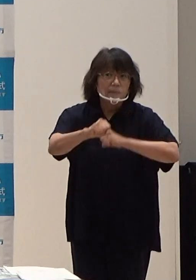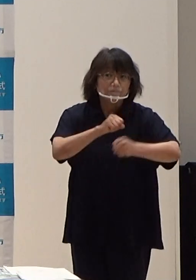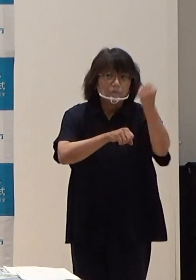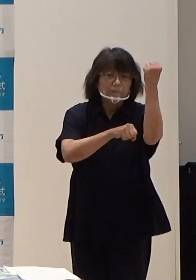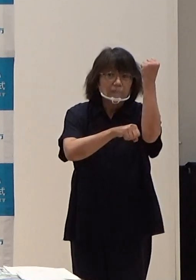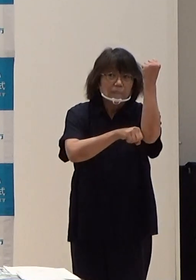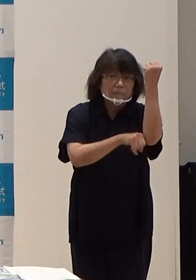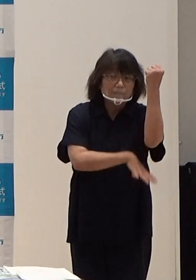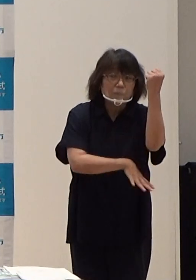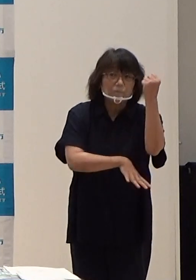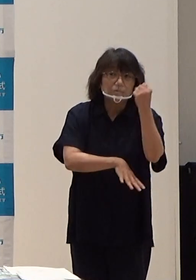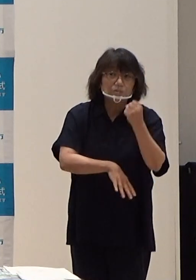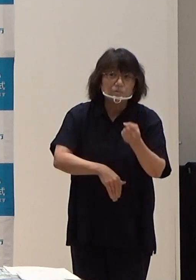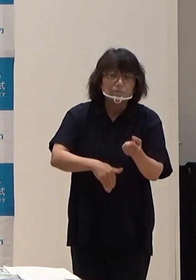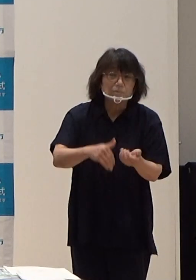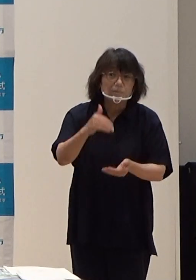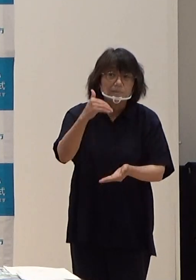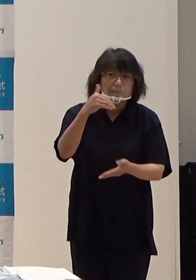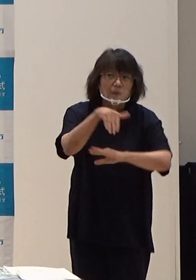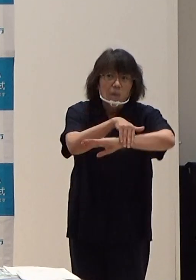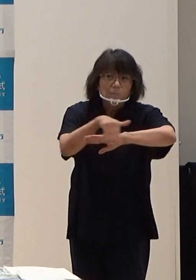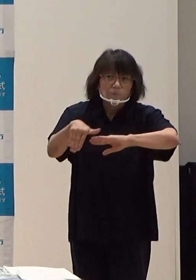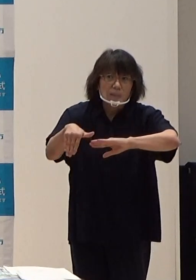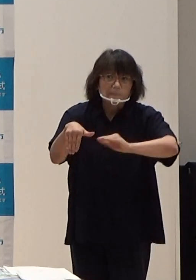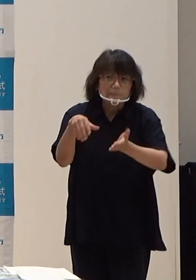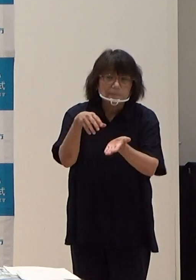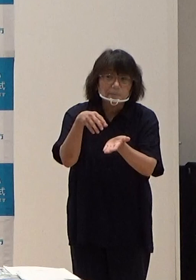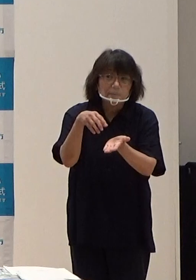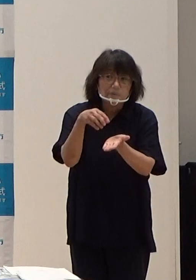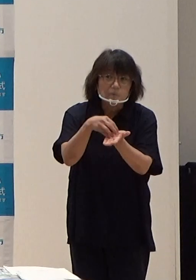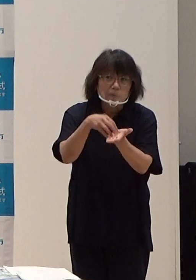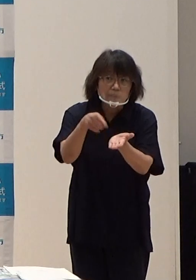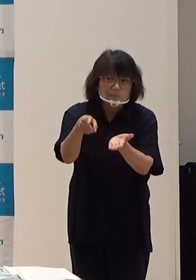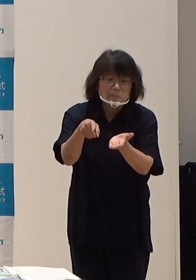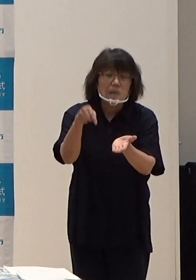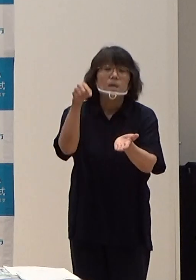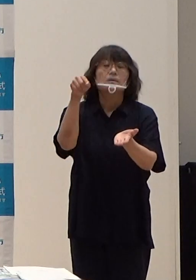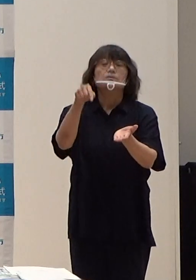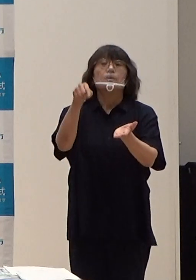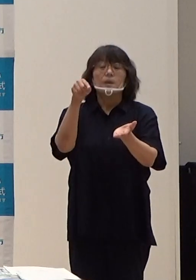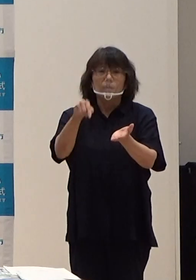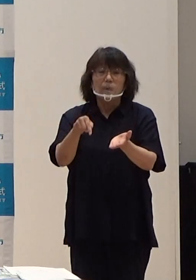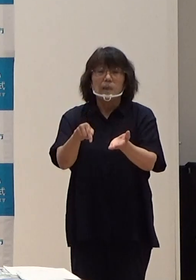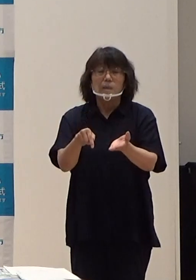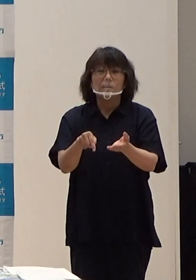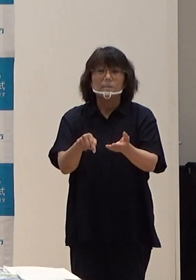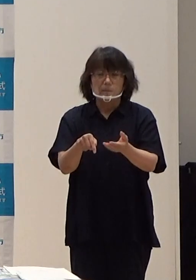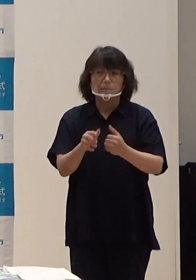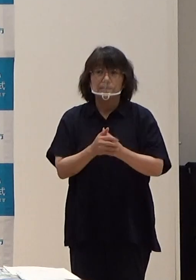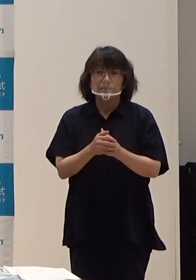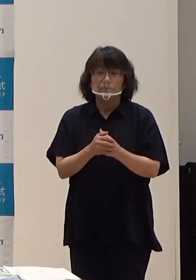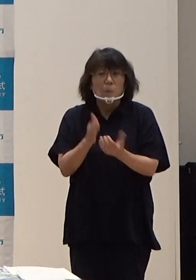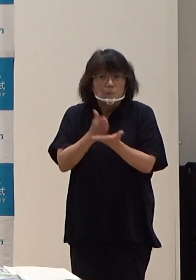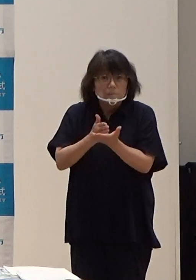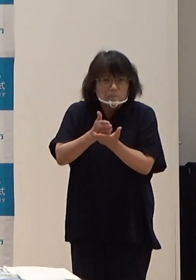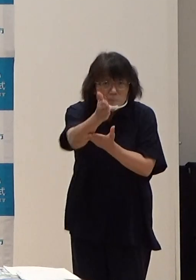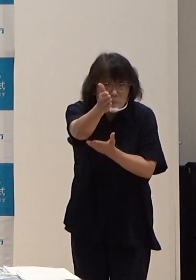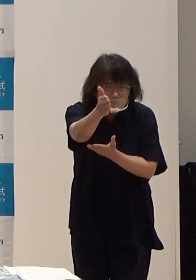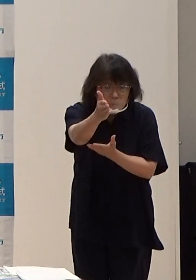これはすでに実施中という受け止めでよろしいかと思うんですけども、